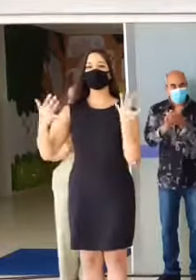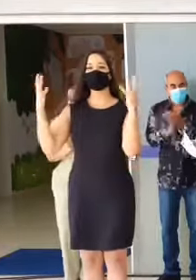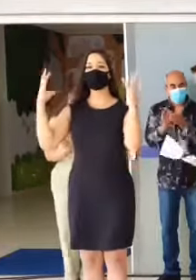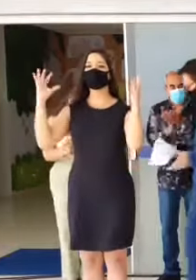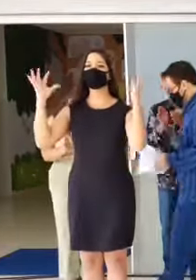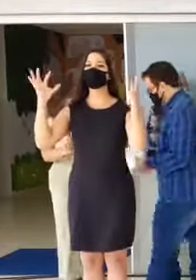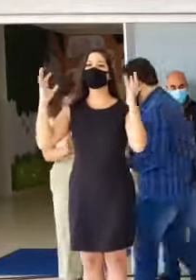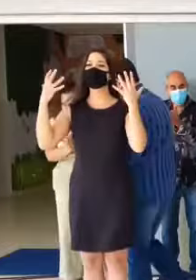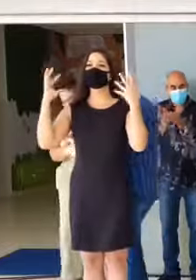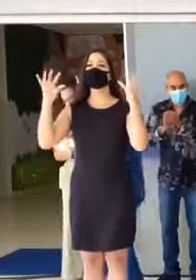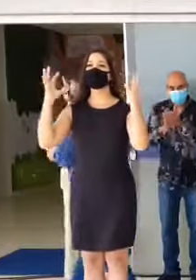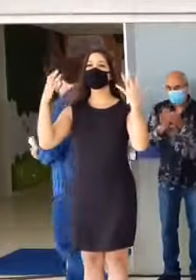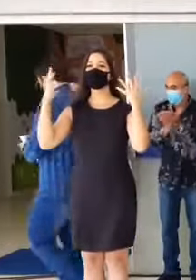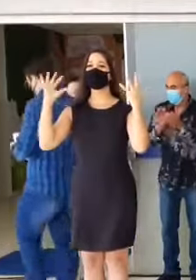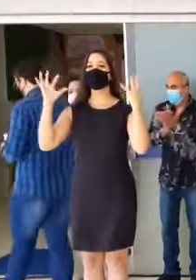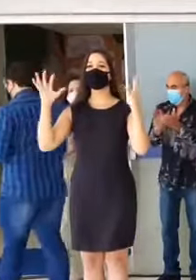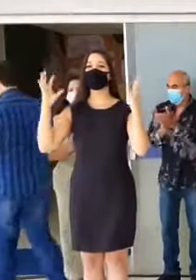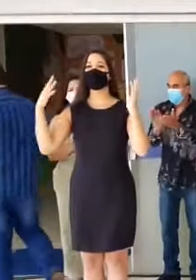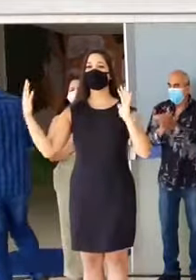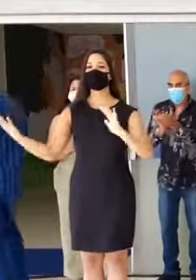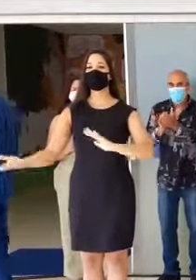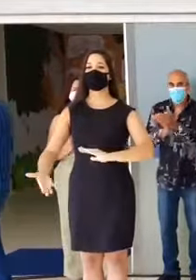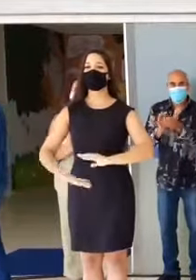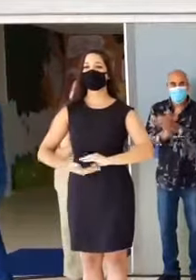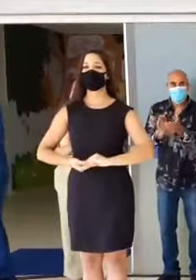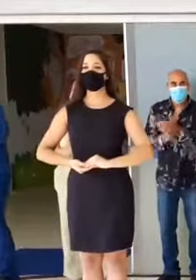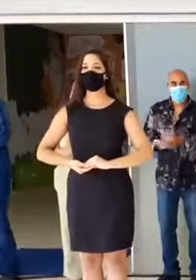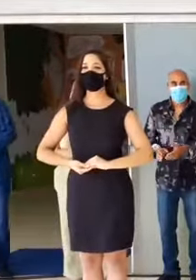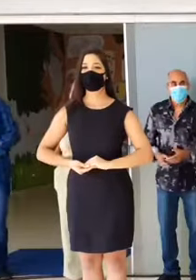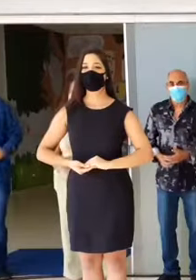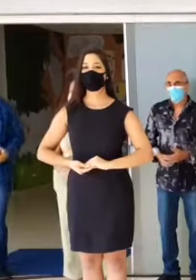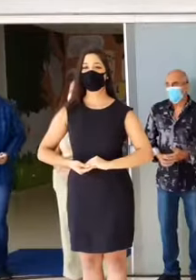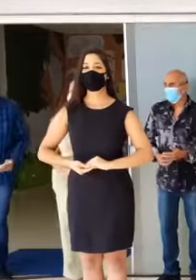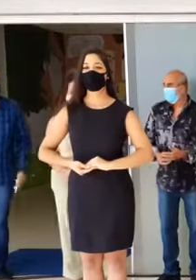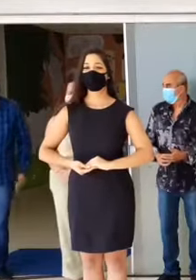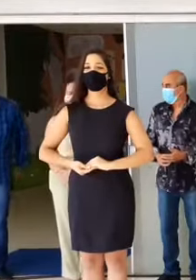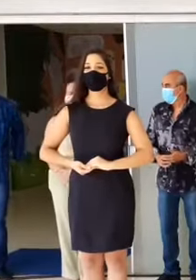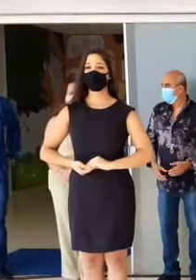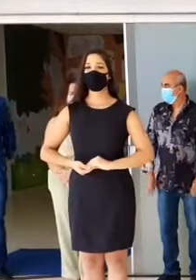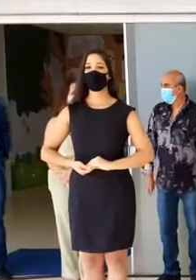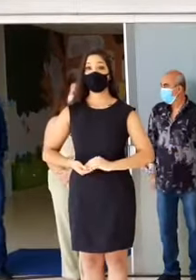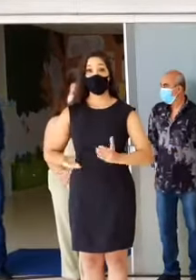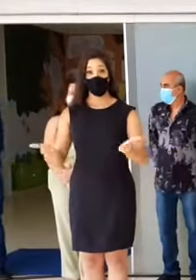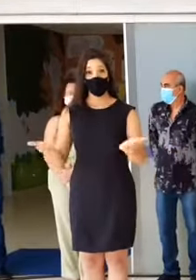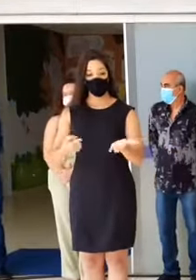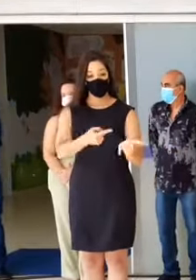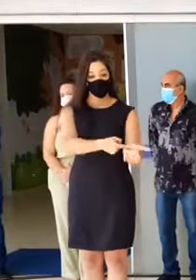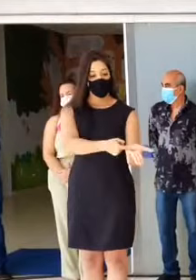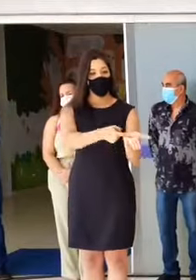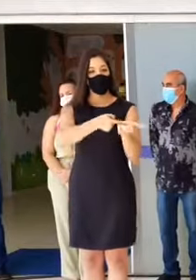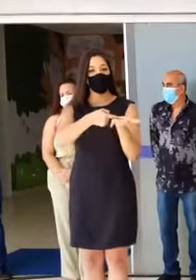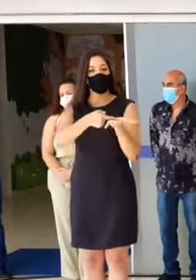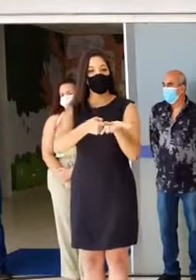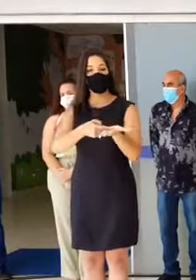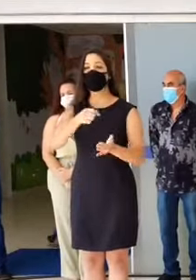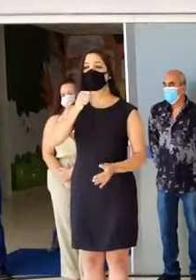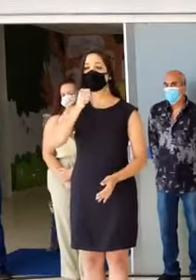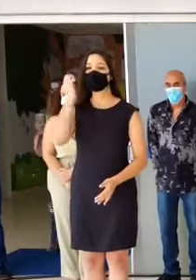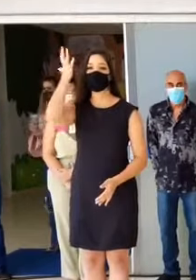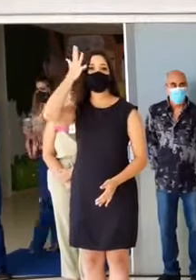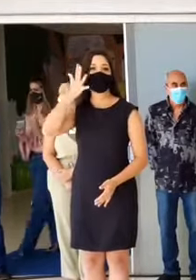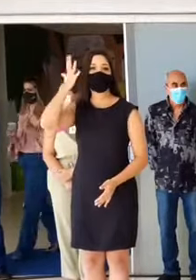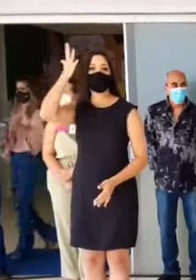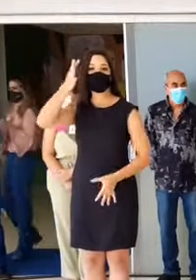Agradecemos Agora convidamos para fazer uso da palavra o promotor